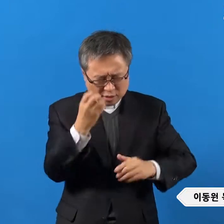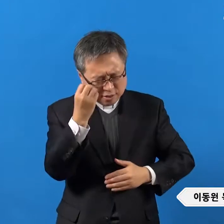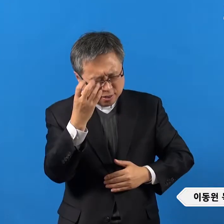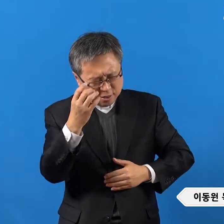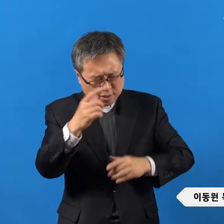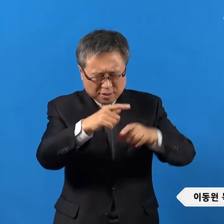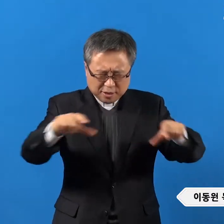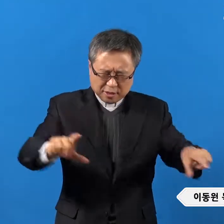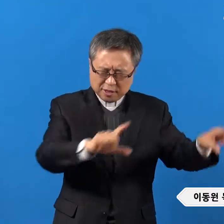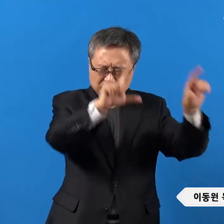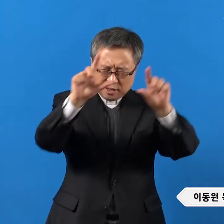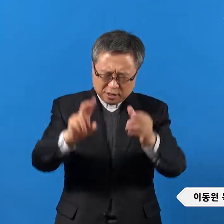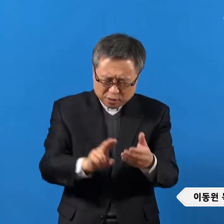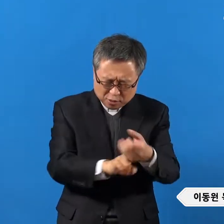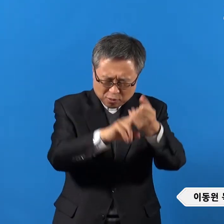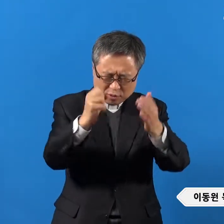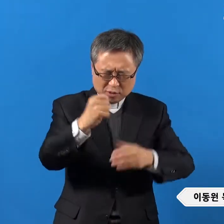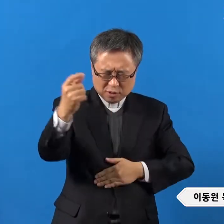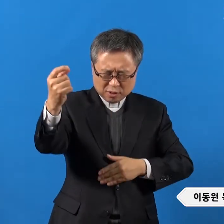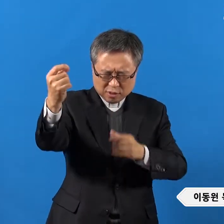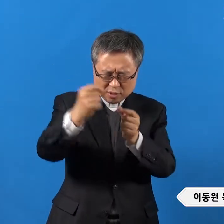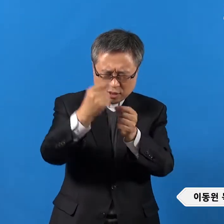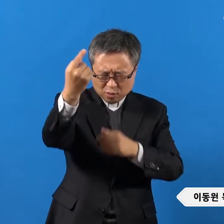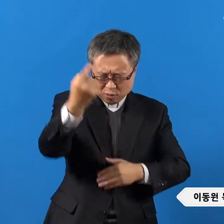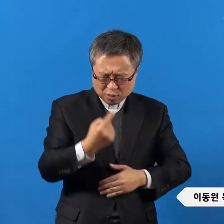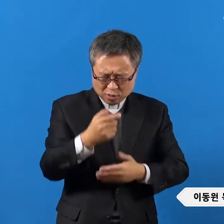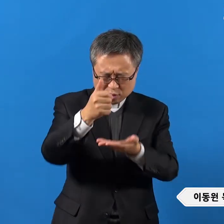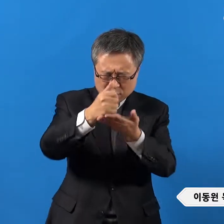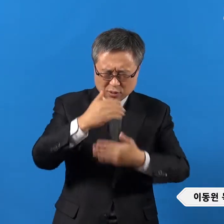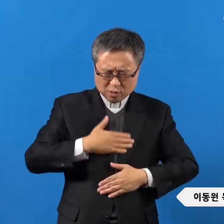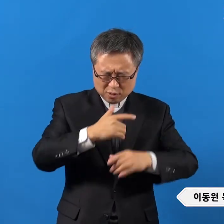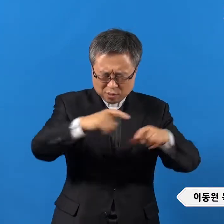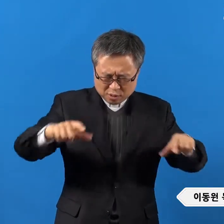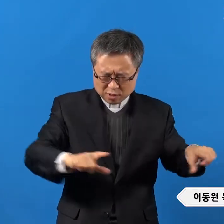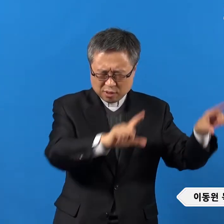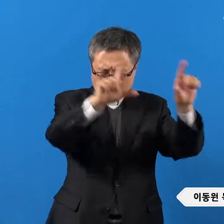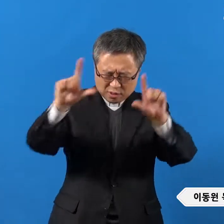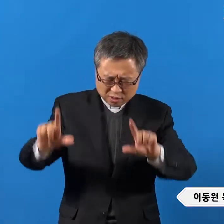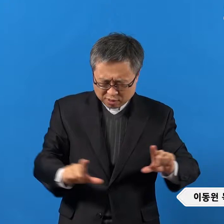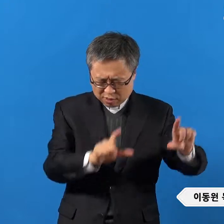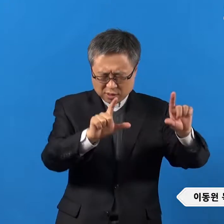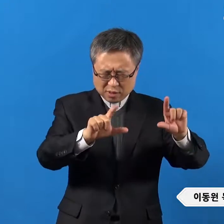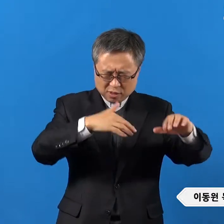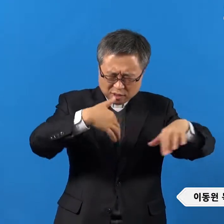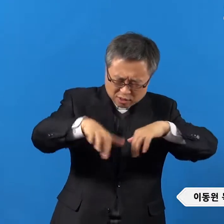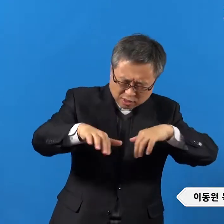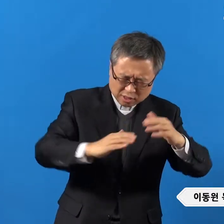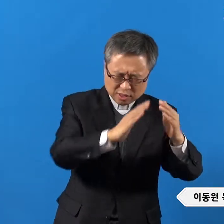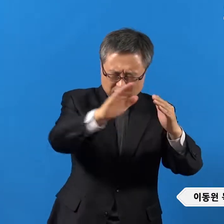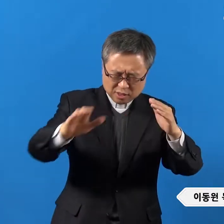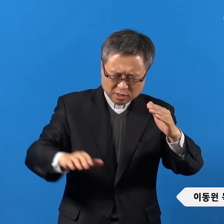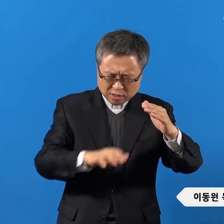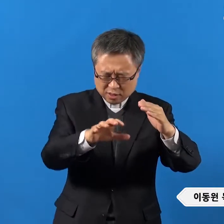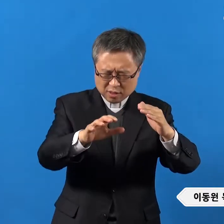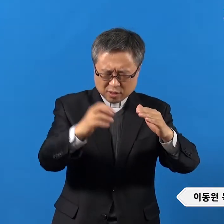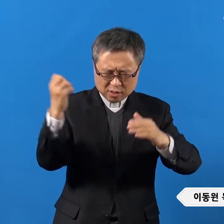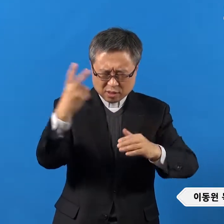기적으로 다가오시는 그분을 내 일상의 거리 가정에서 다시 만날 것을 기대하며